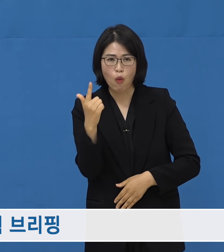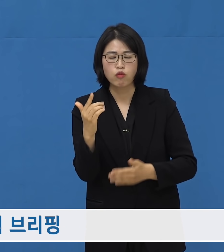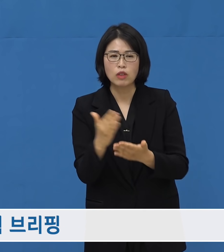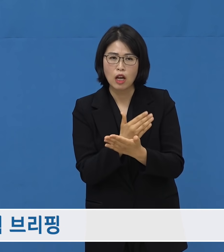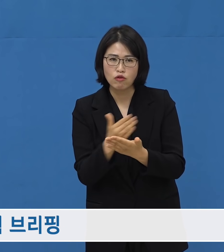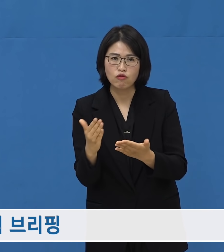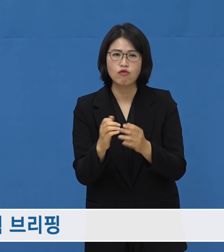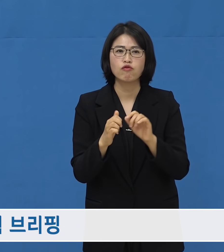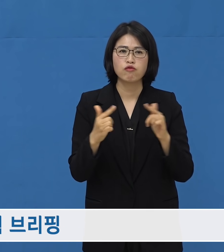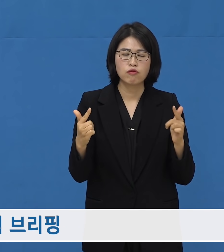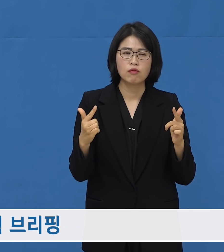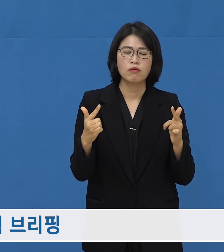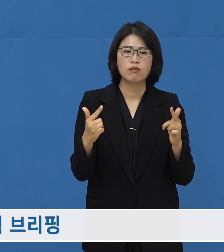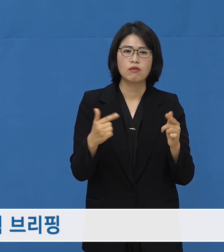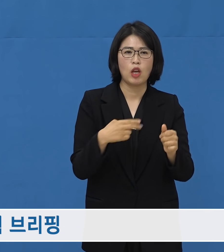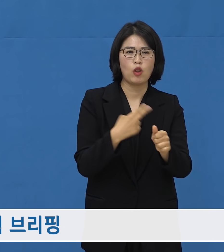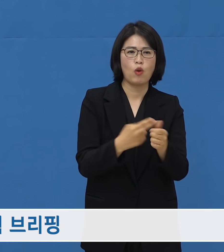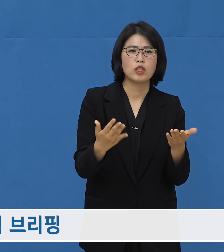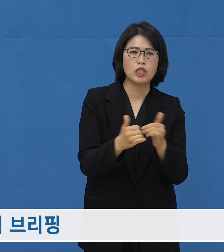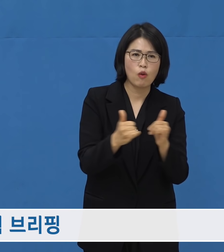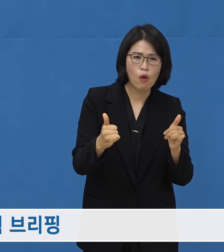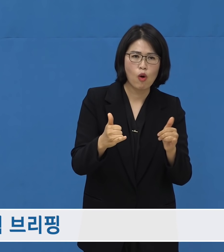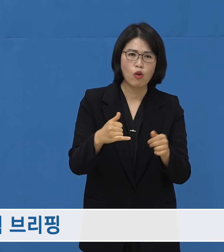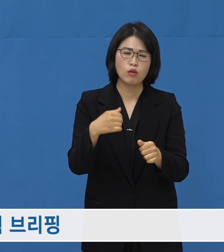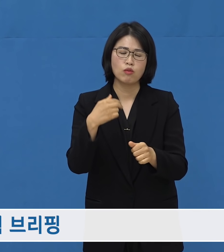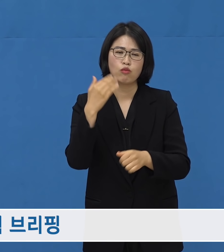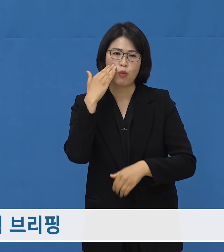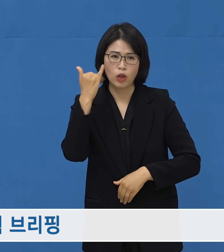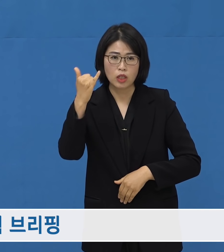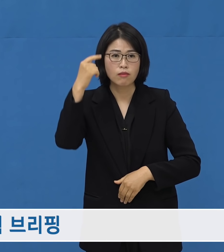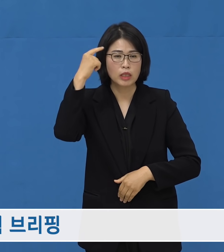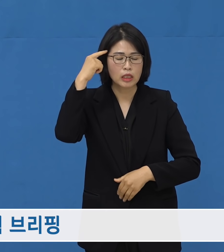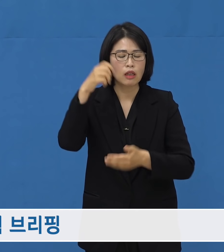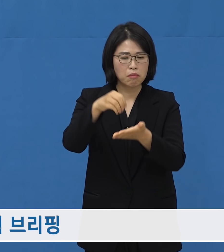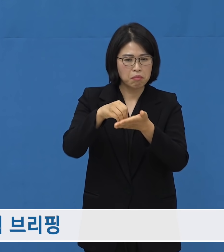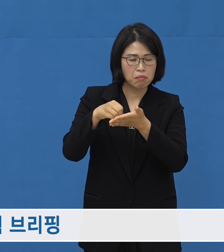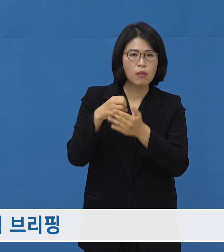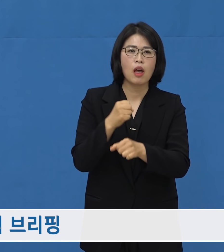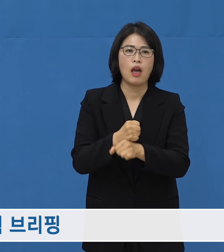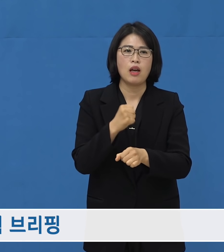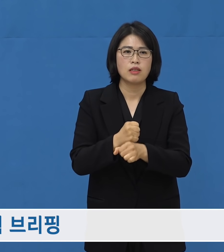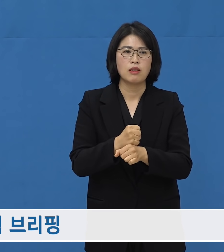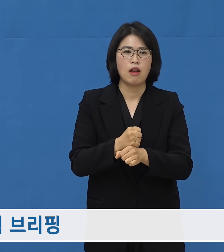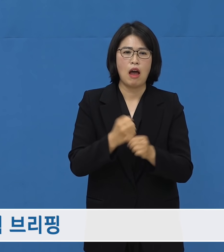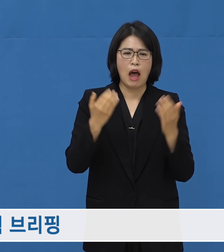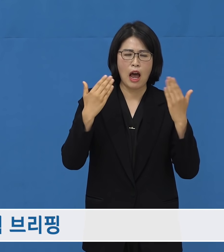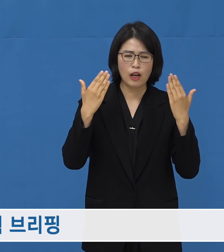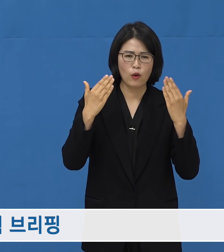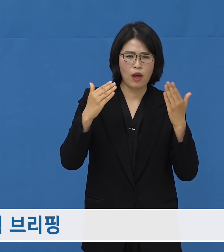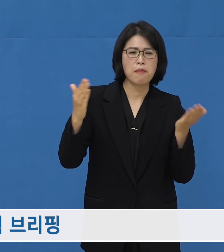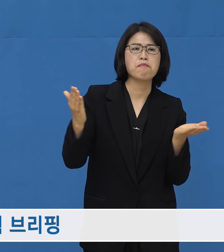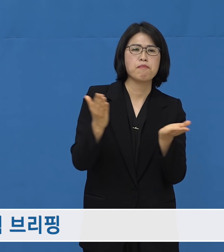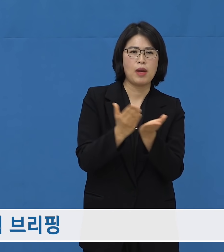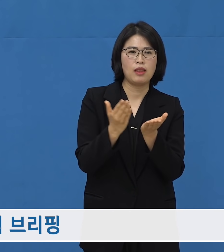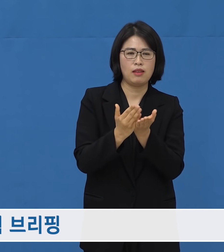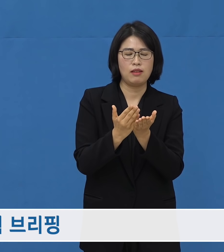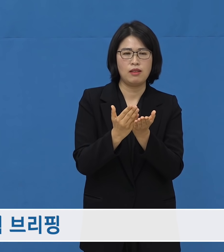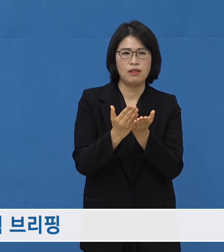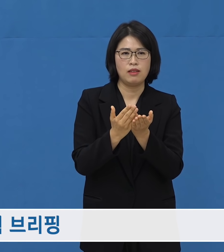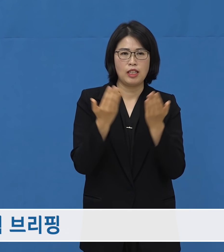등 교직원과 학부모의 의견을 모아 학교별 최적화된 등교 수업